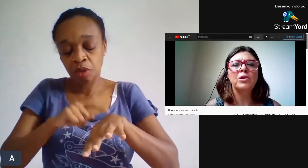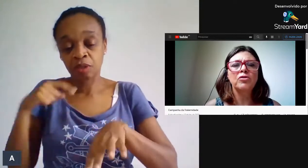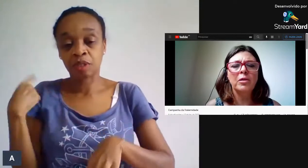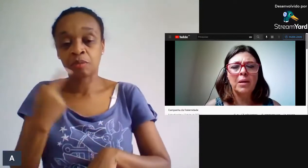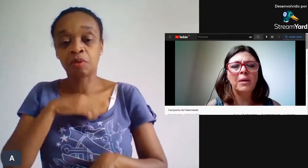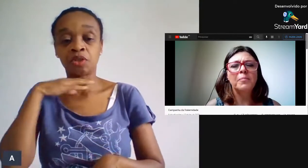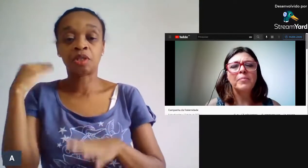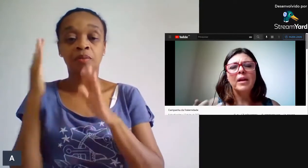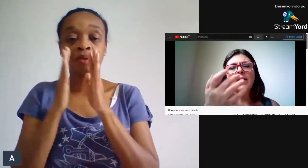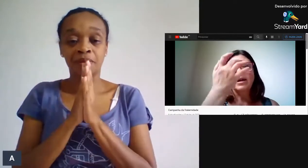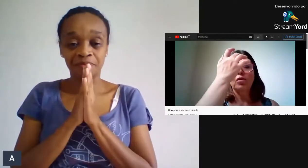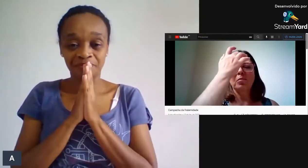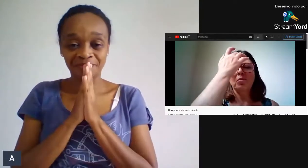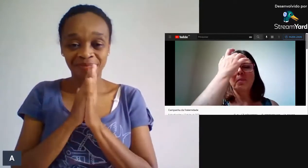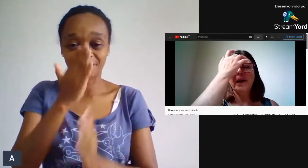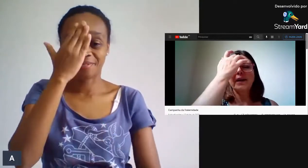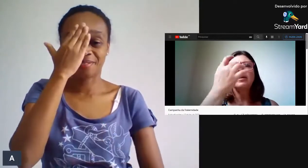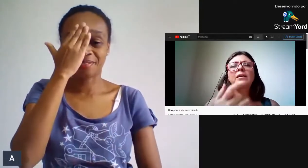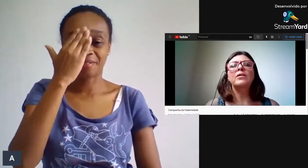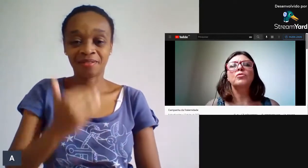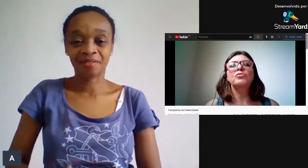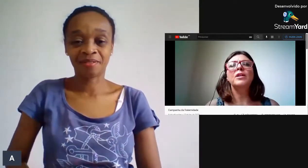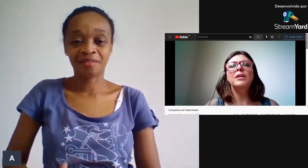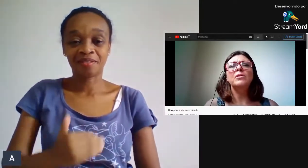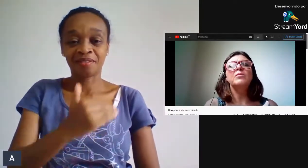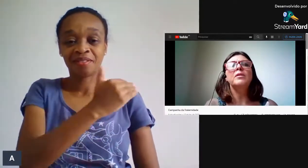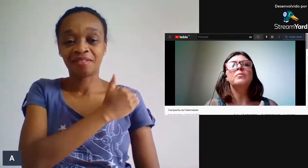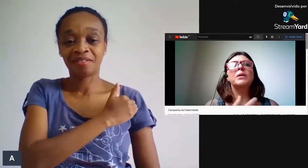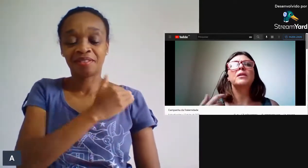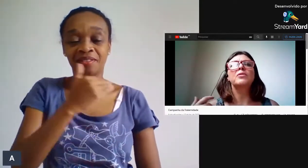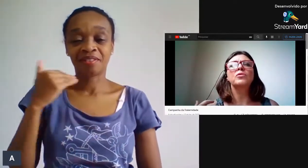de nossa morte. Amém. Em nome do Pai, e do